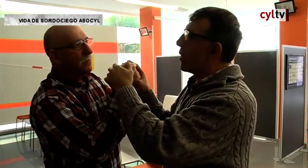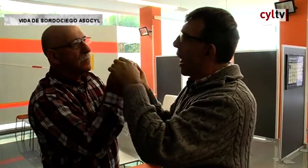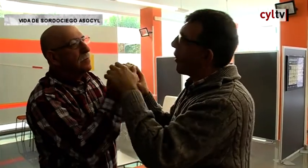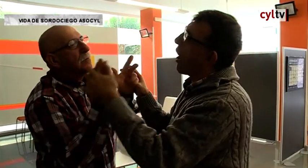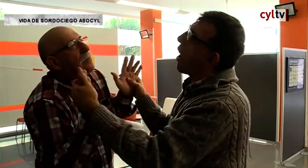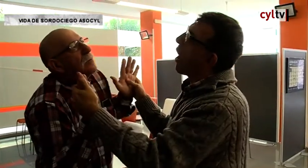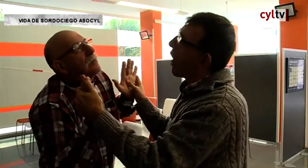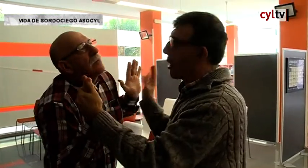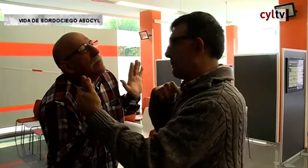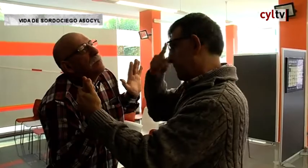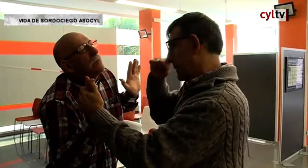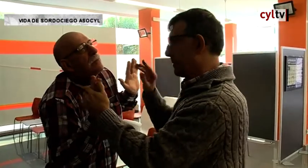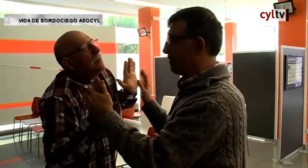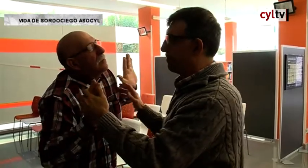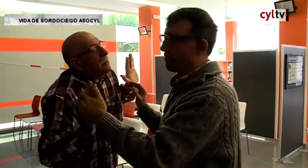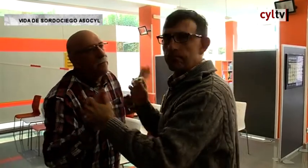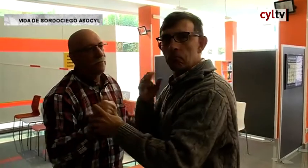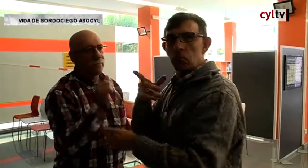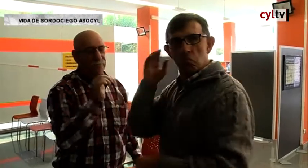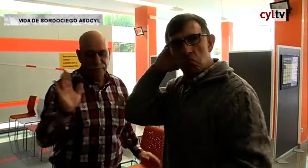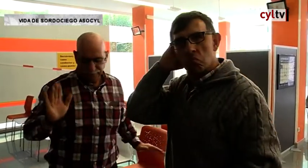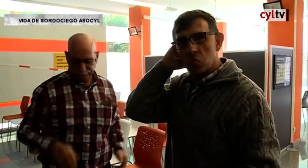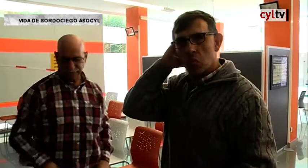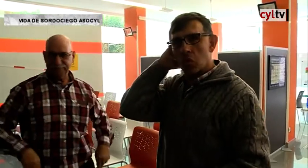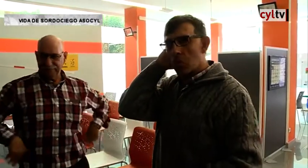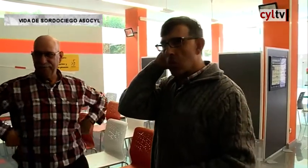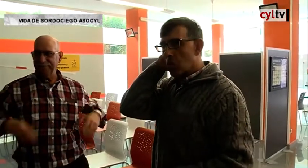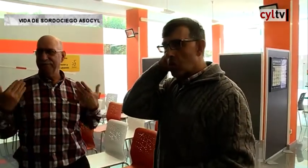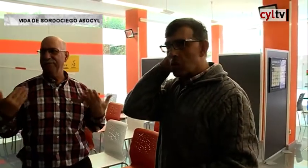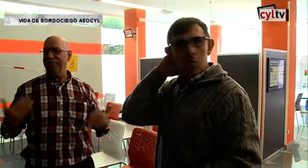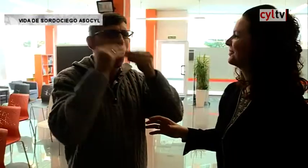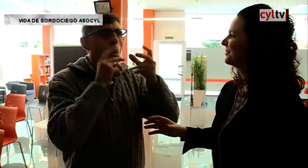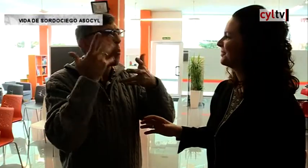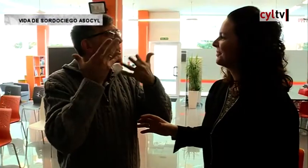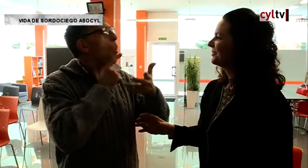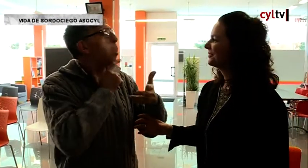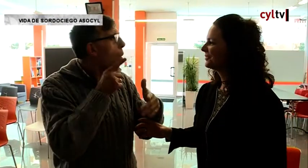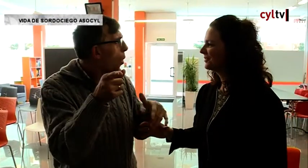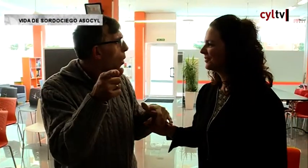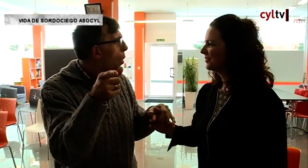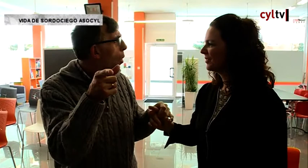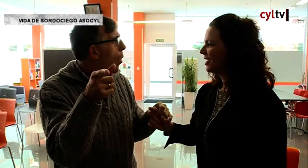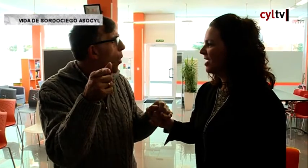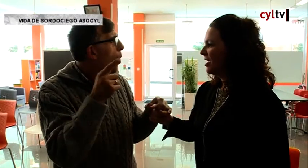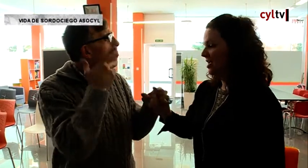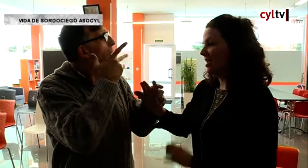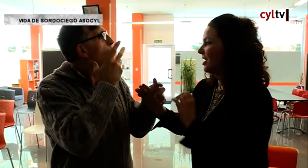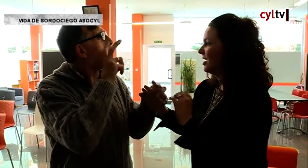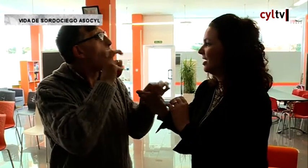diciendo. Dice que Claudio le responde que él no lo sabía. Dice que luego que el peso de la cámara y